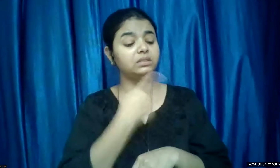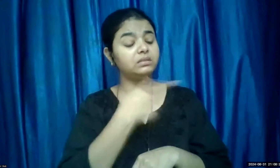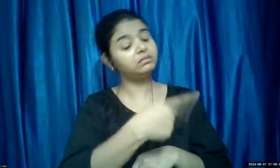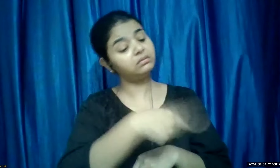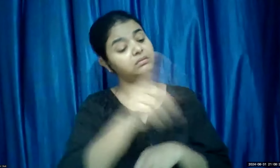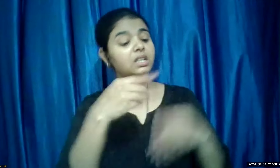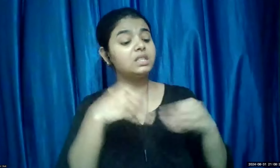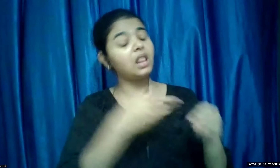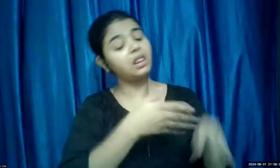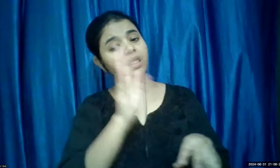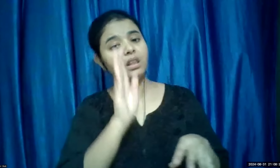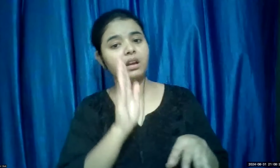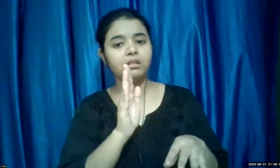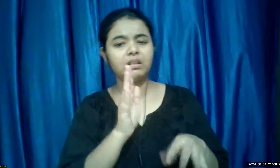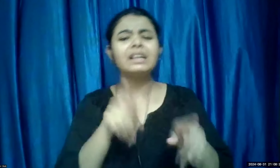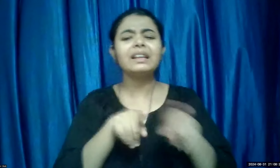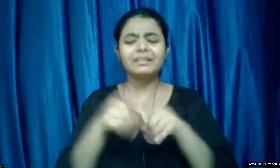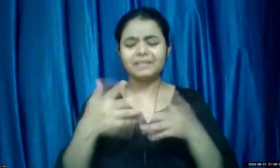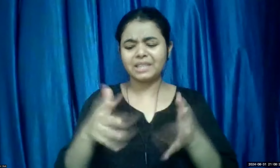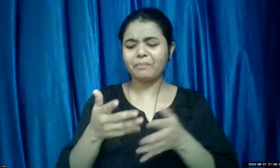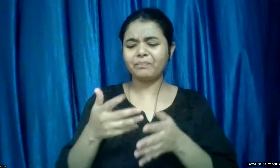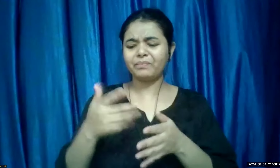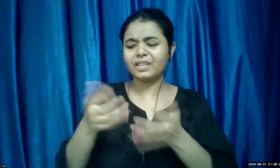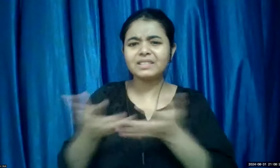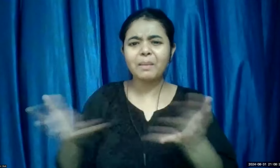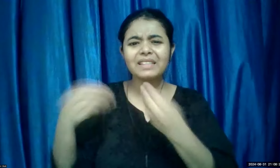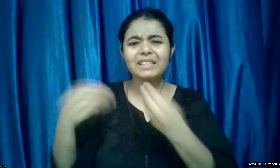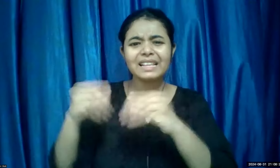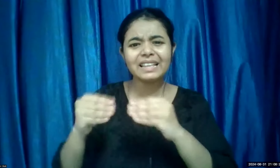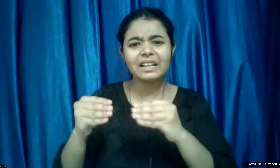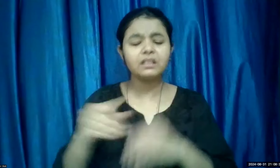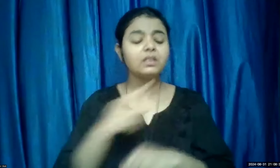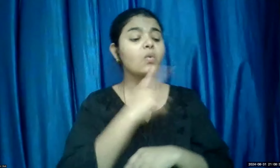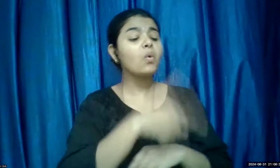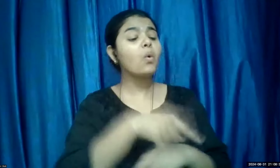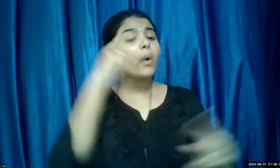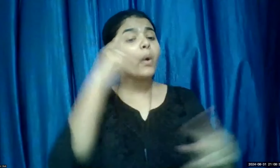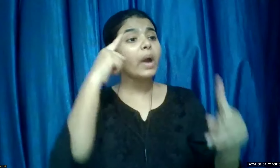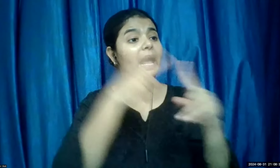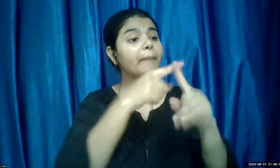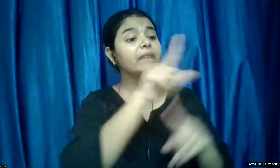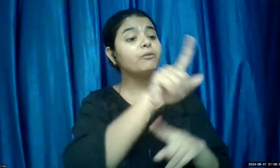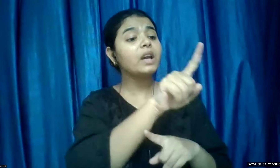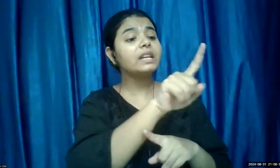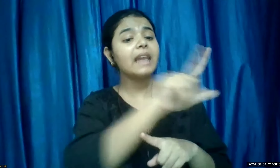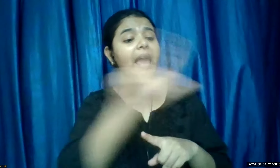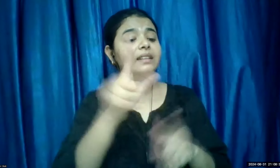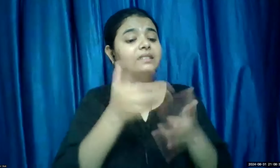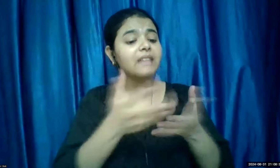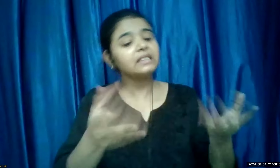कंपनी का कोई प्रोडक्ट होगा जो हमको सेल करना है, तो कहेगा तुमको, तुम्हारा टारगेट है कि तुम 1 लाख रुपए का सामान